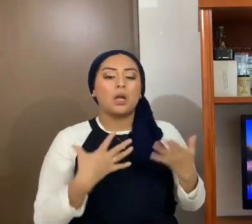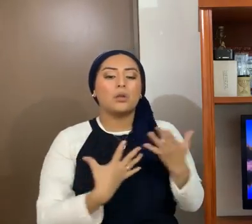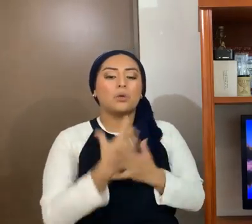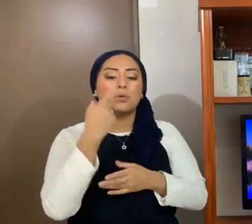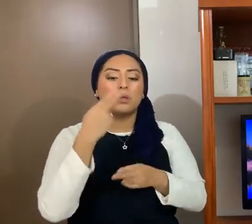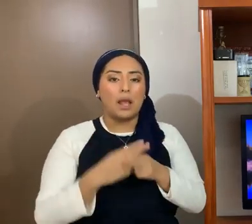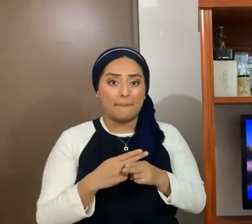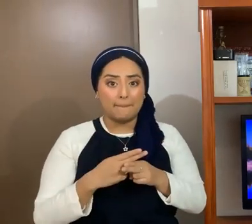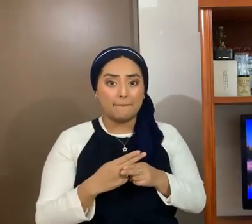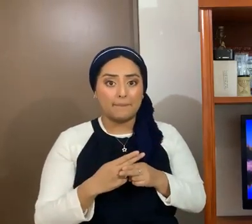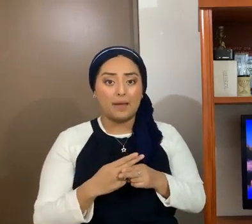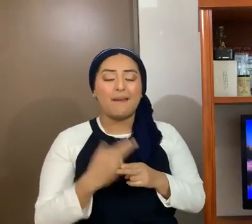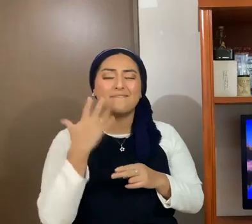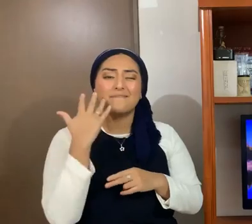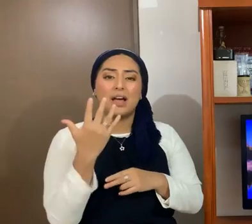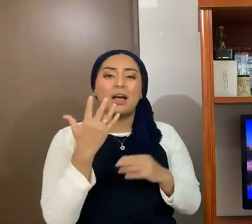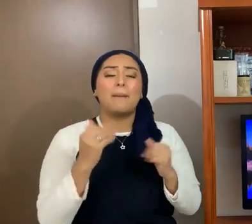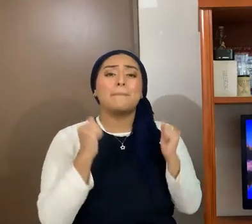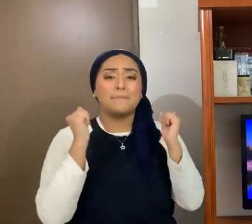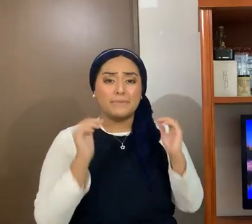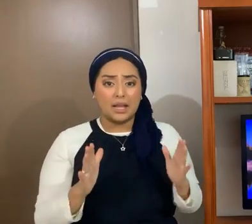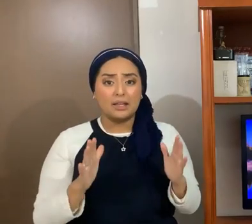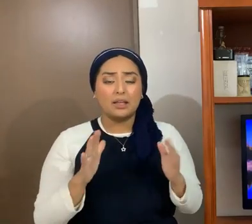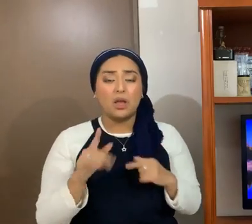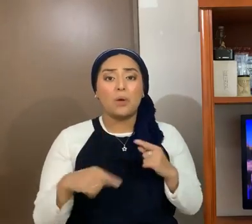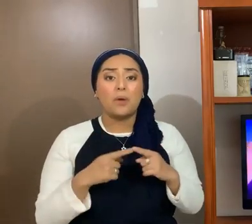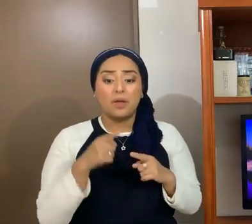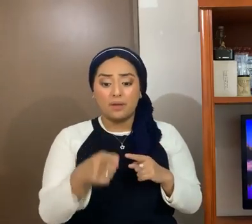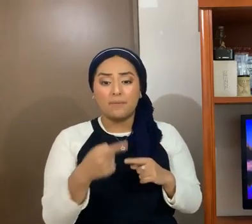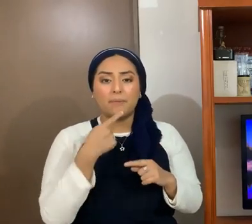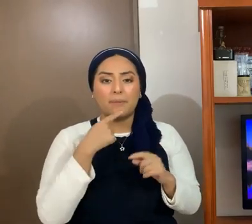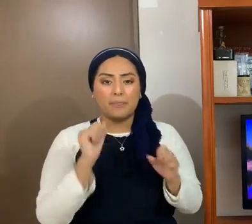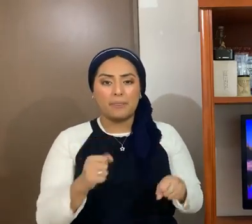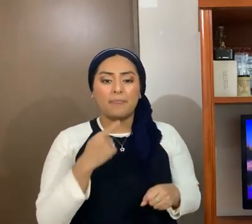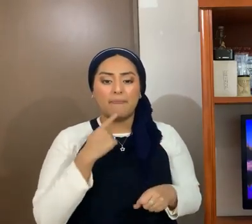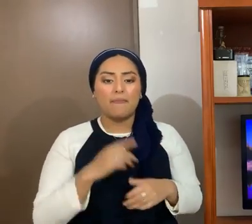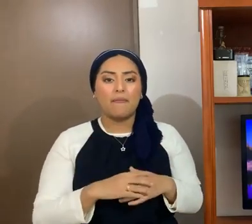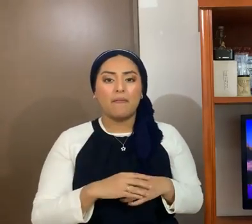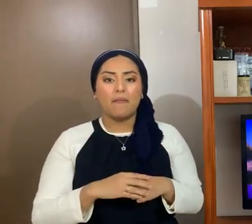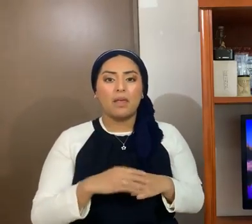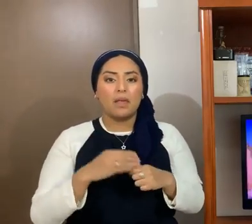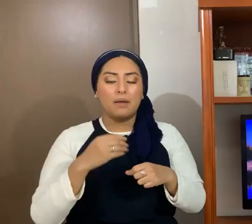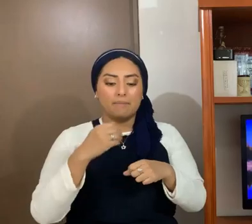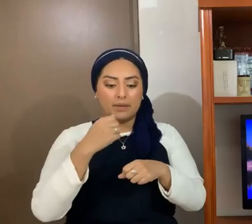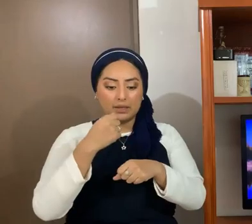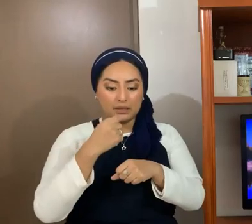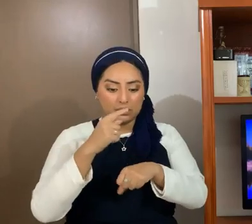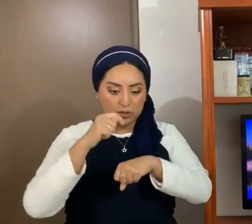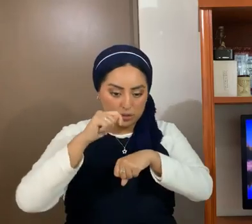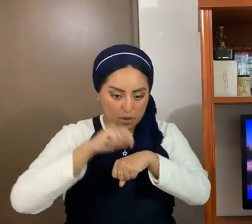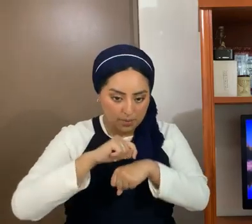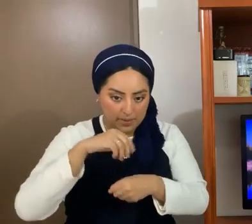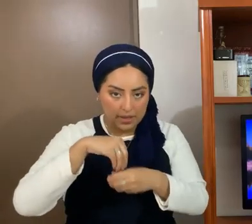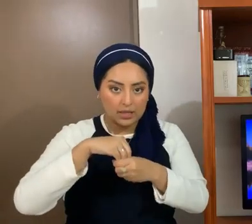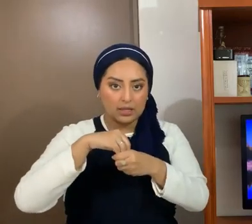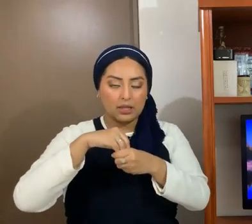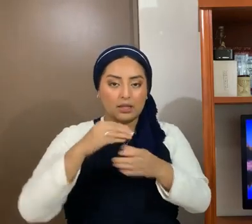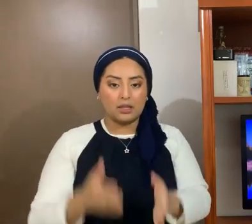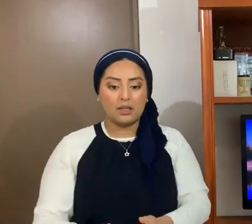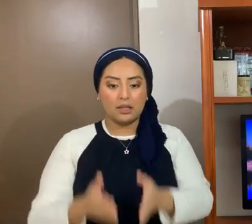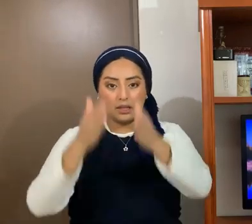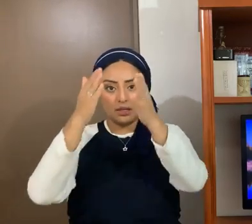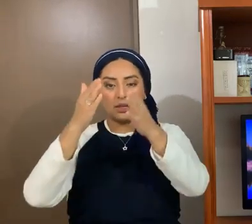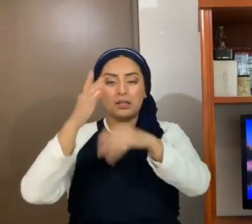nuevo. 5. 5 bendiciones. Cuando bien podría decirle Eterno, bueno, vas a hacer columna en el templo 6 meses y después te sales.